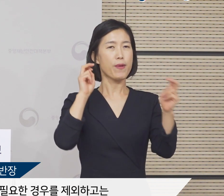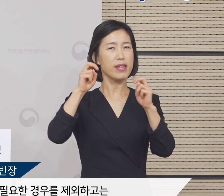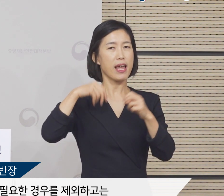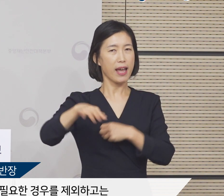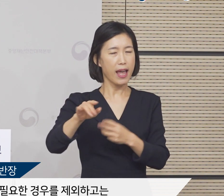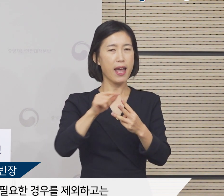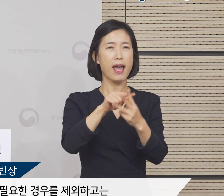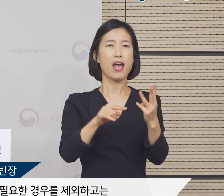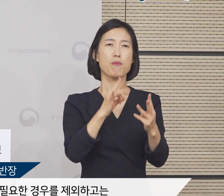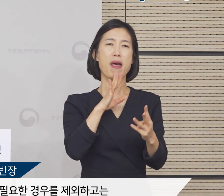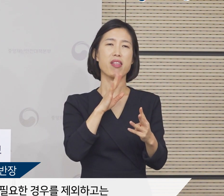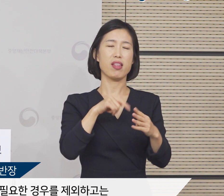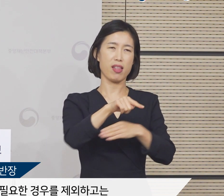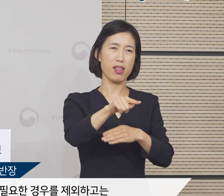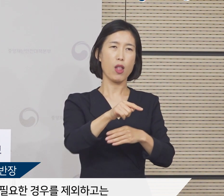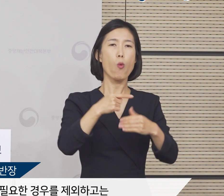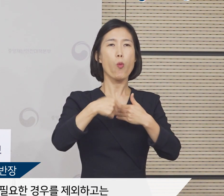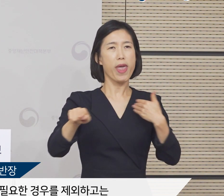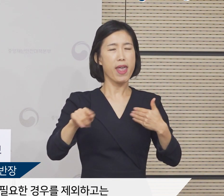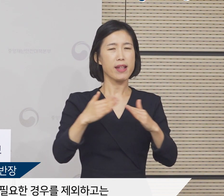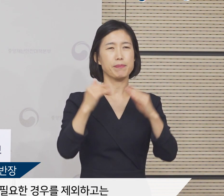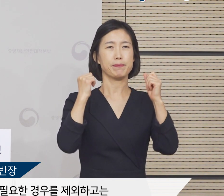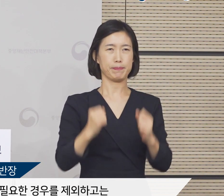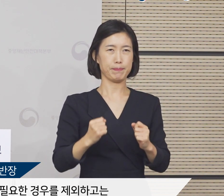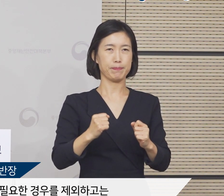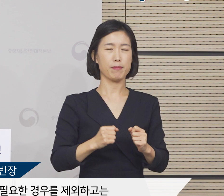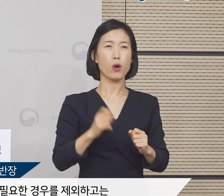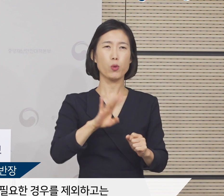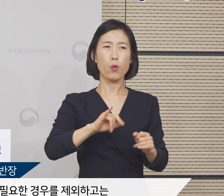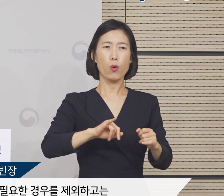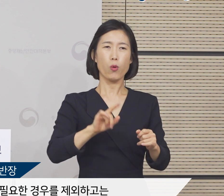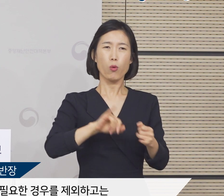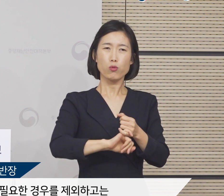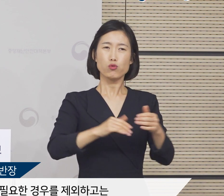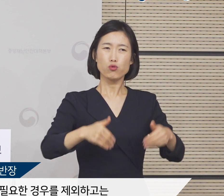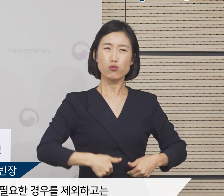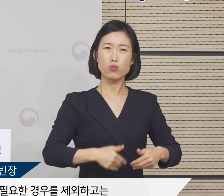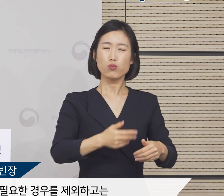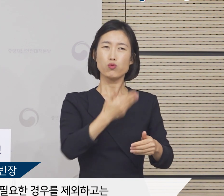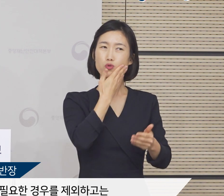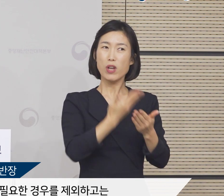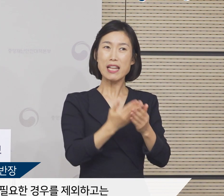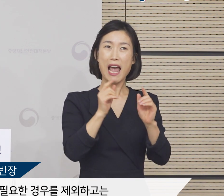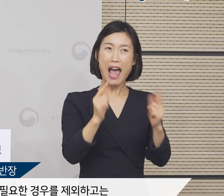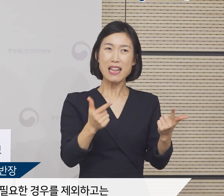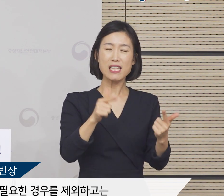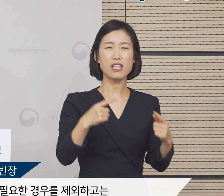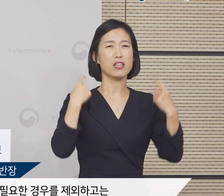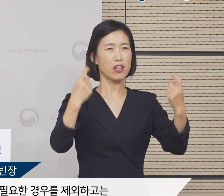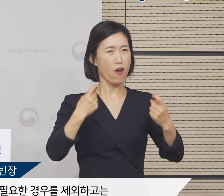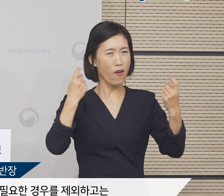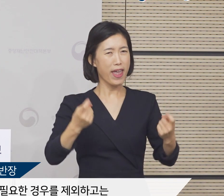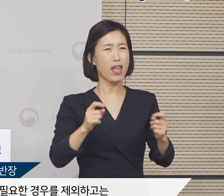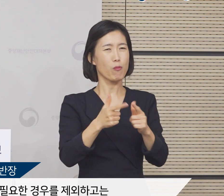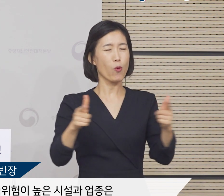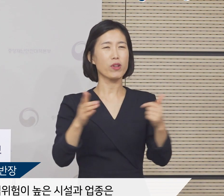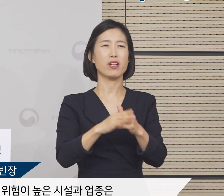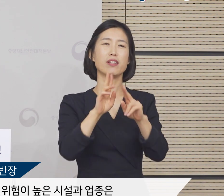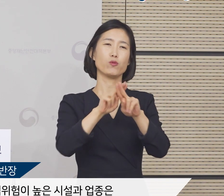경우를 제외하고는 외출을 자제해 주시고 불효 불급한 모임, 여행 등은 연기하거나